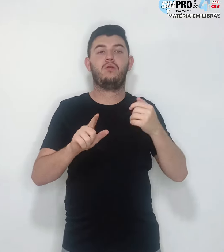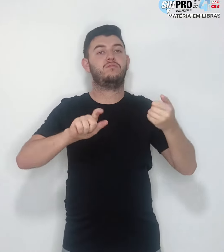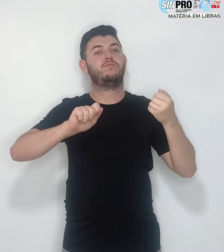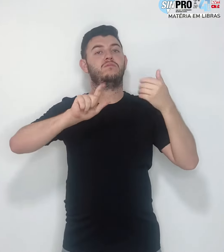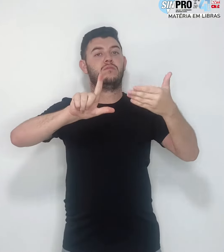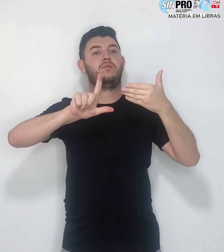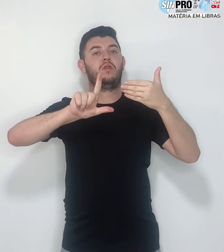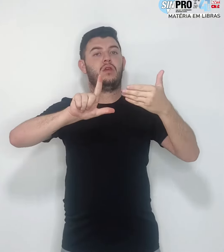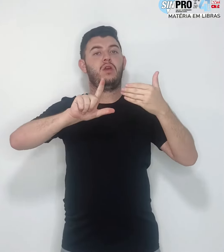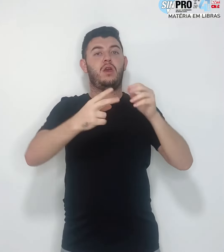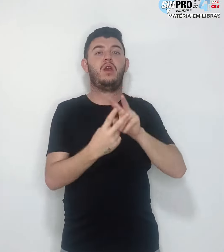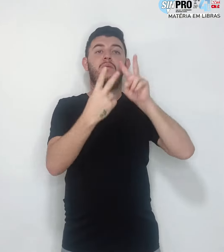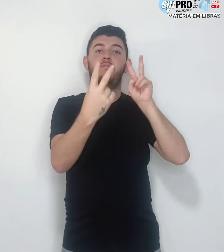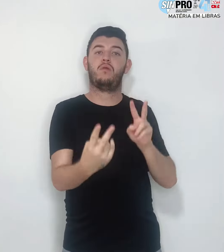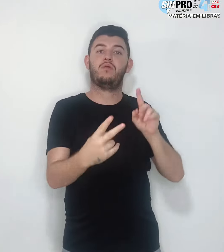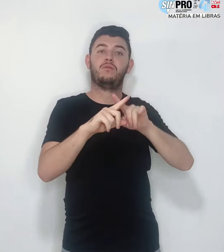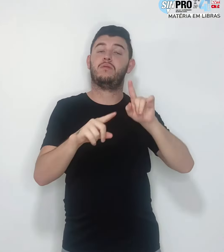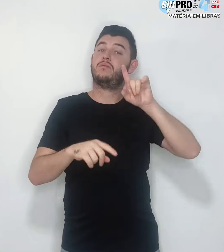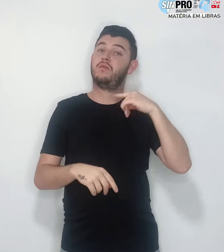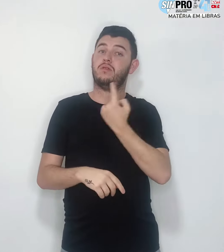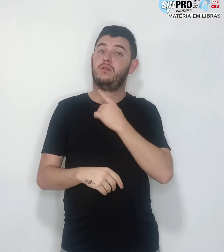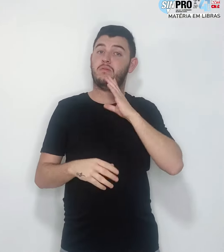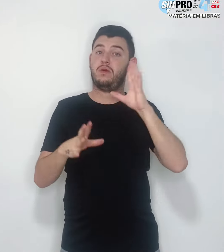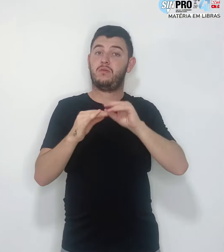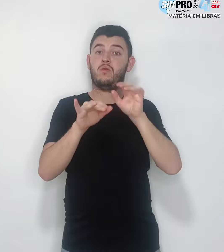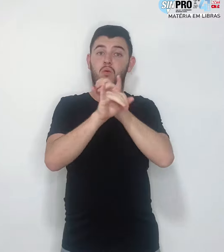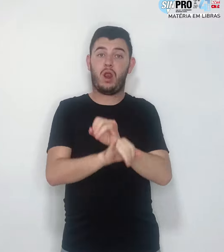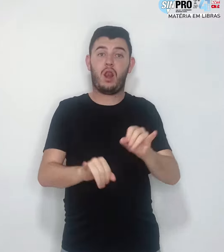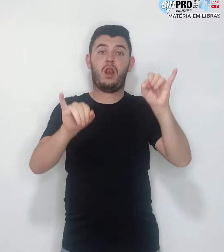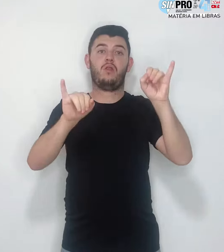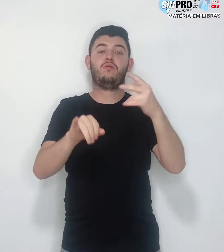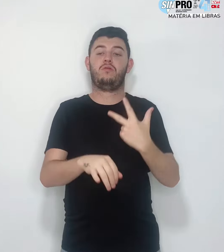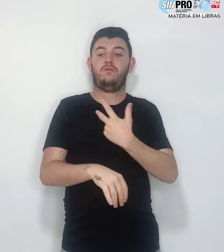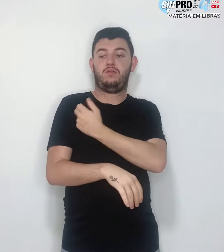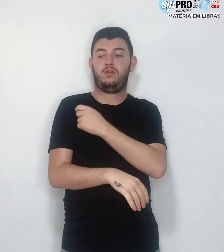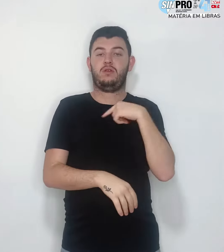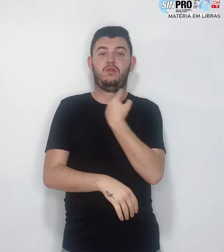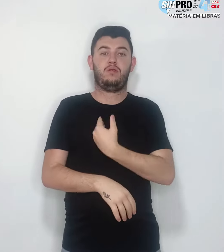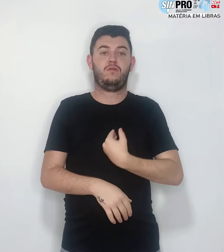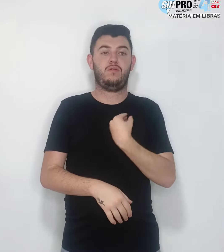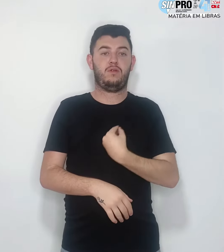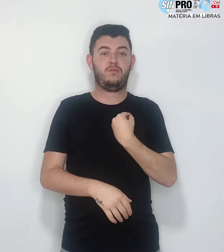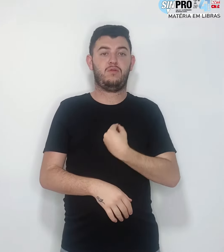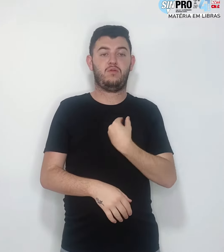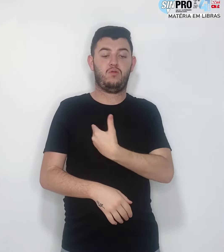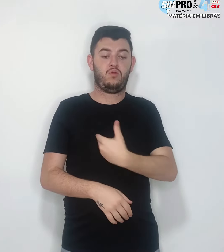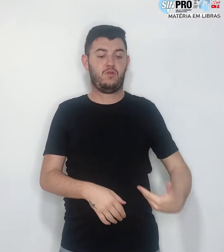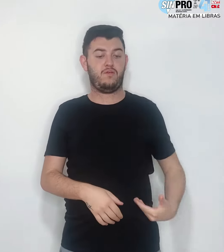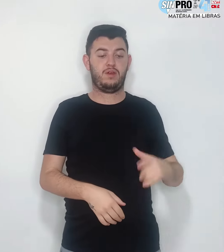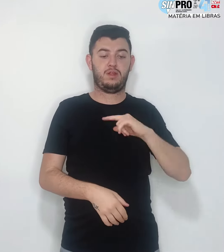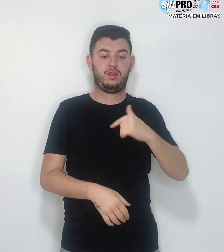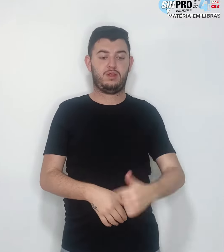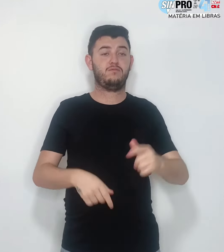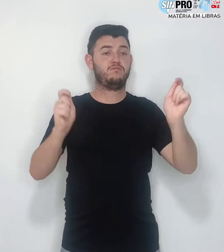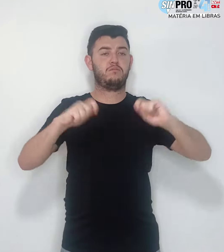Embora o anúncio da vacina, estamos diante de um governo totalmente incapaz de